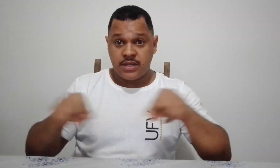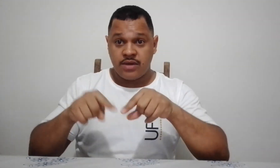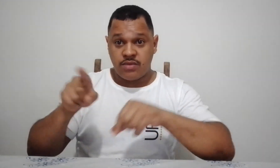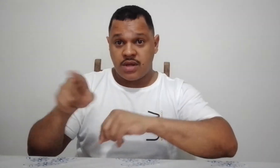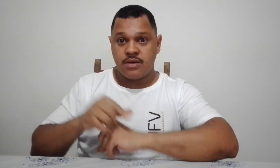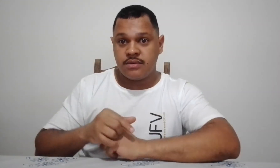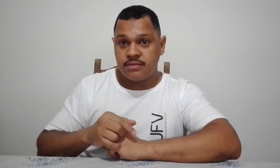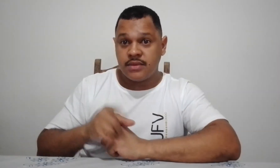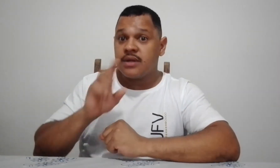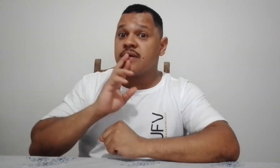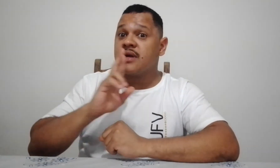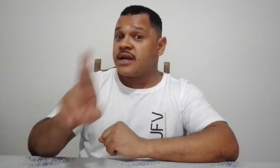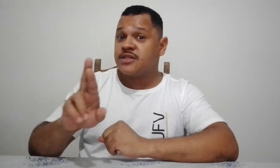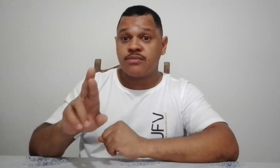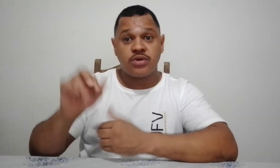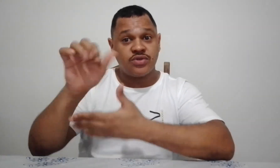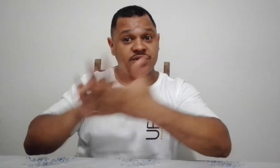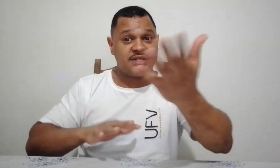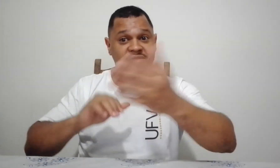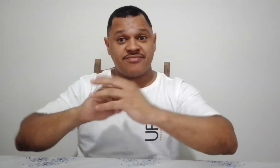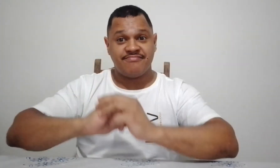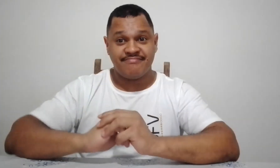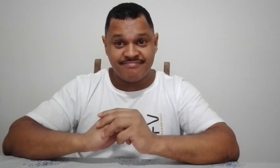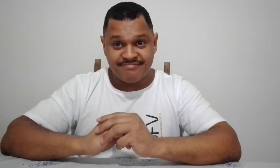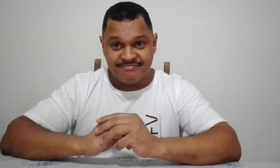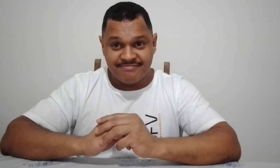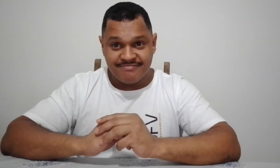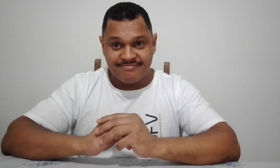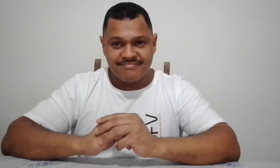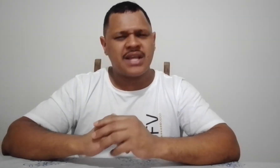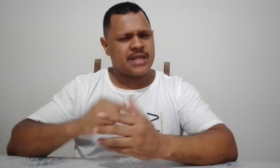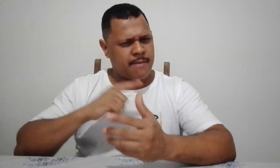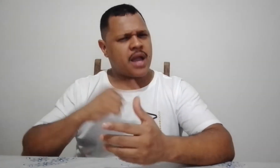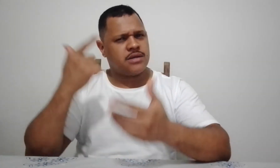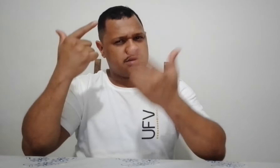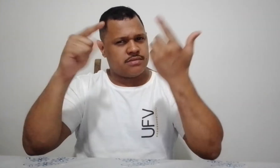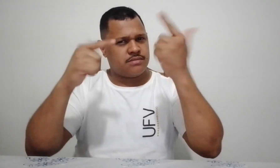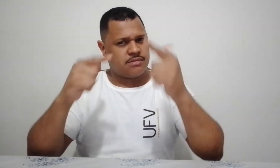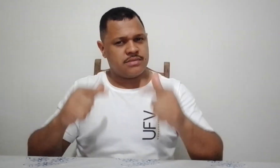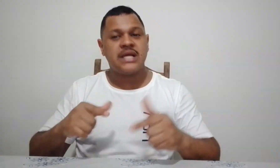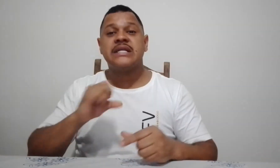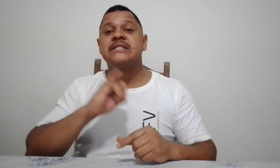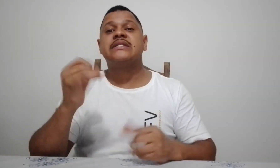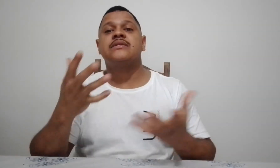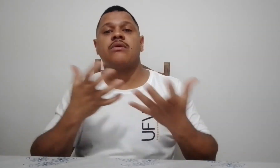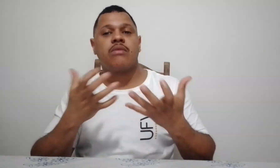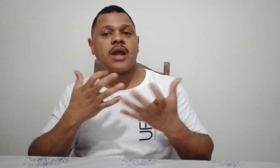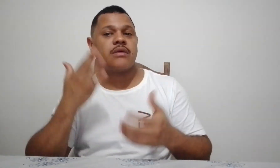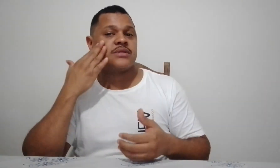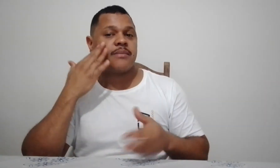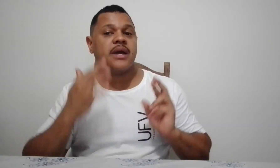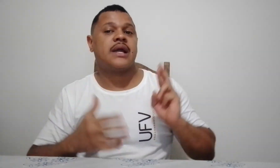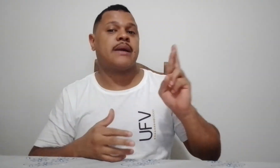seria a resposta do exercício. Agora eu coloquei mais algumas coisas. Por exemplo, se eu quisesse a representação polar